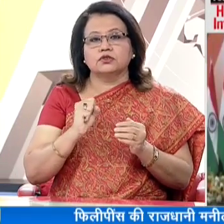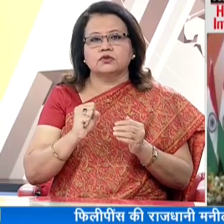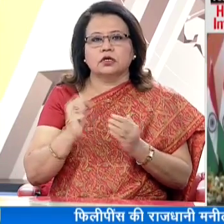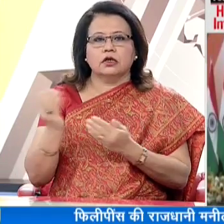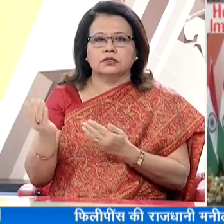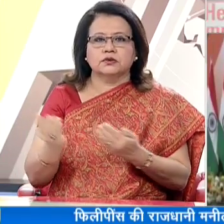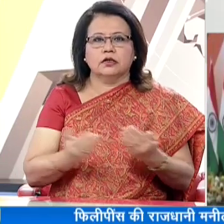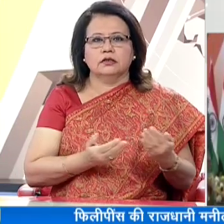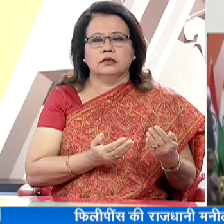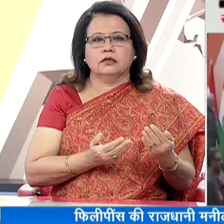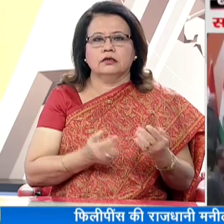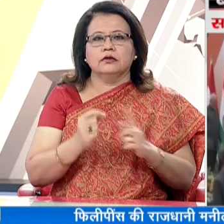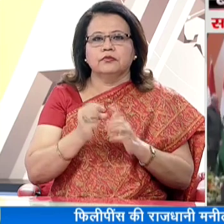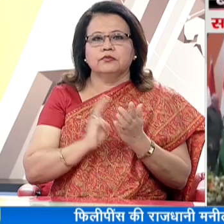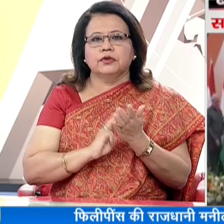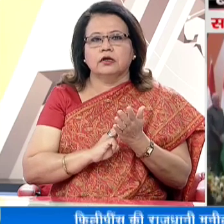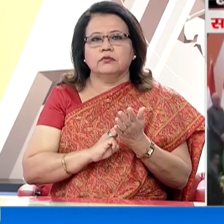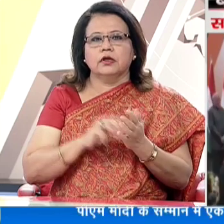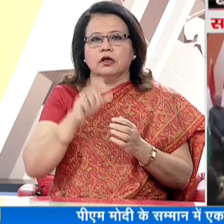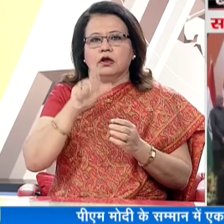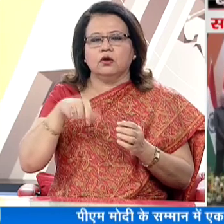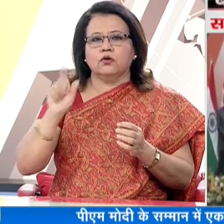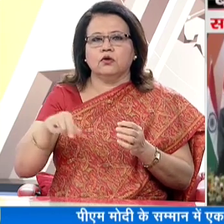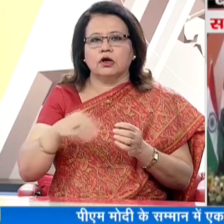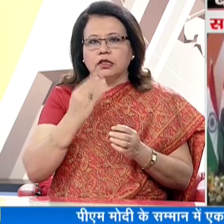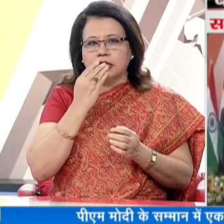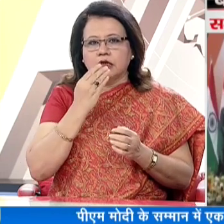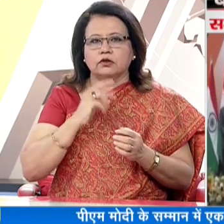जोरदार स्वागत किया गया। पीएम ने लोगों का शुक्रिया अदा किया।